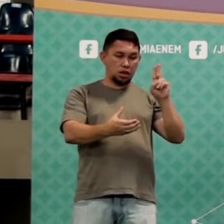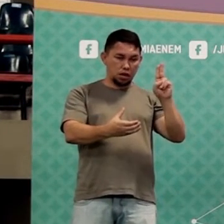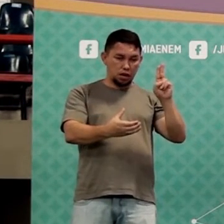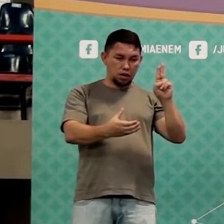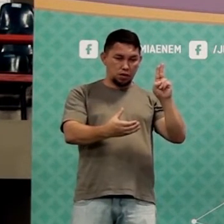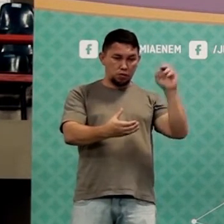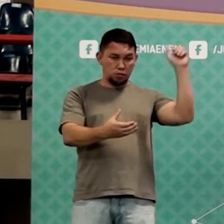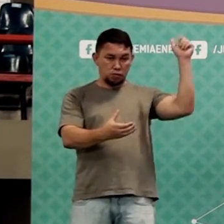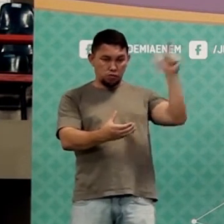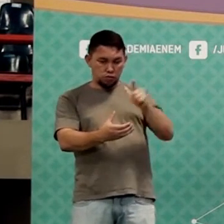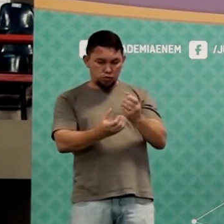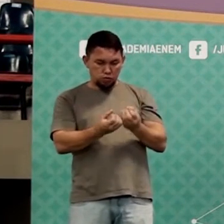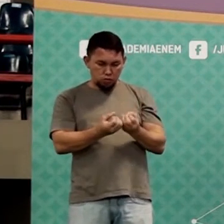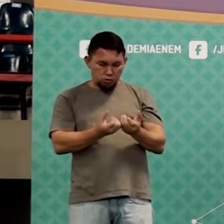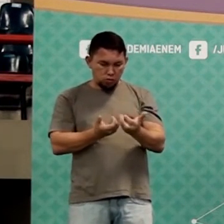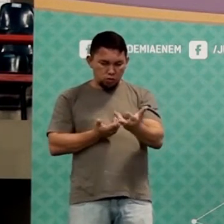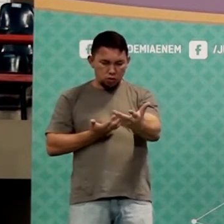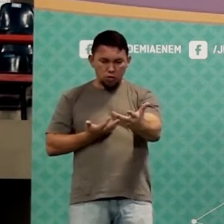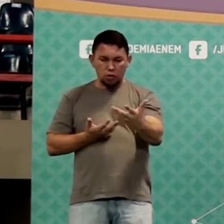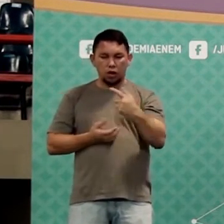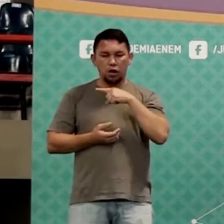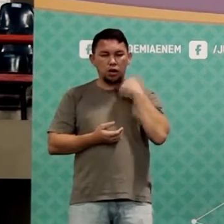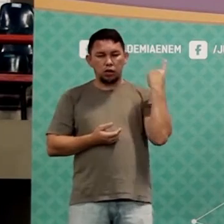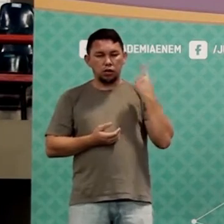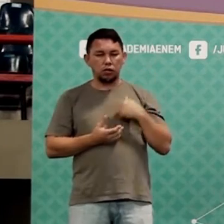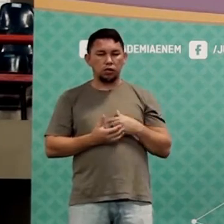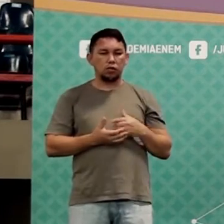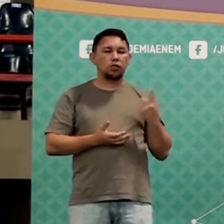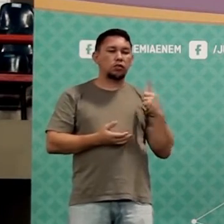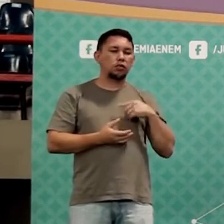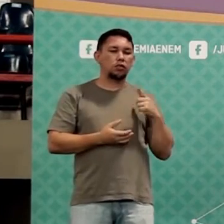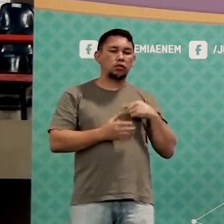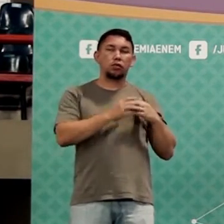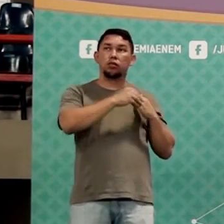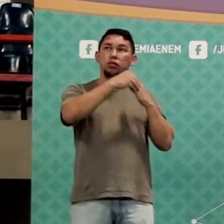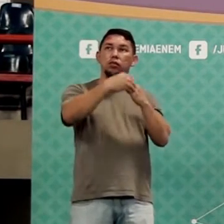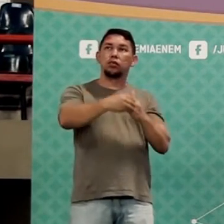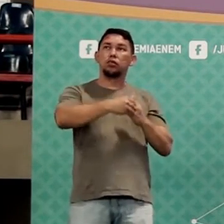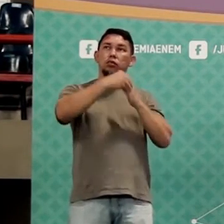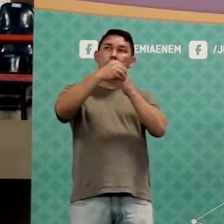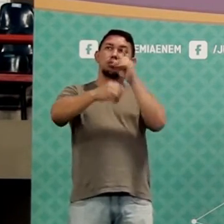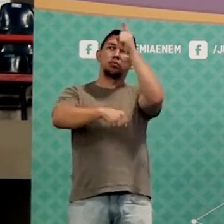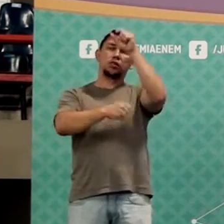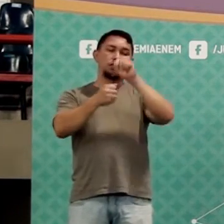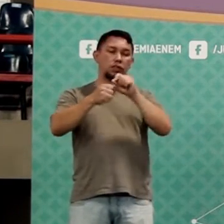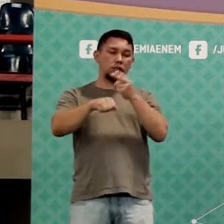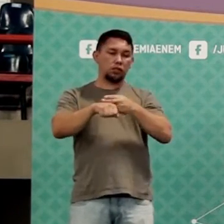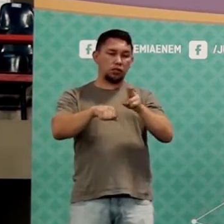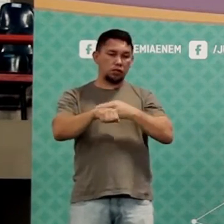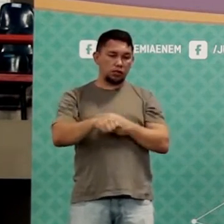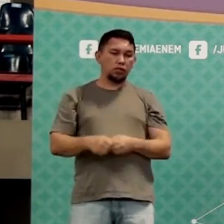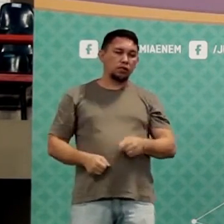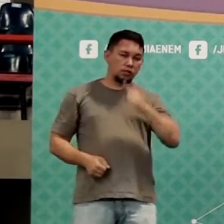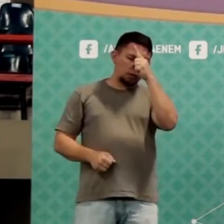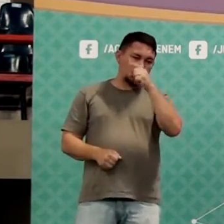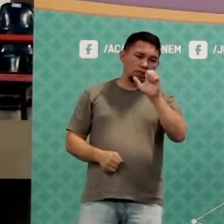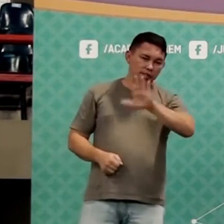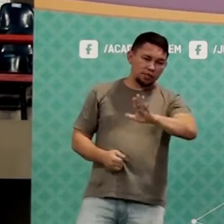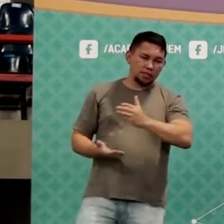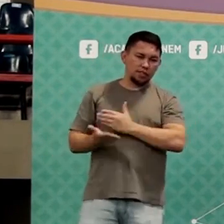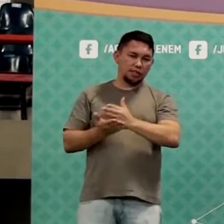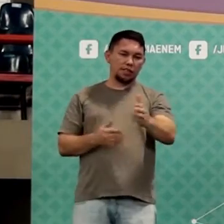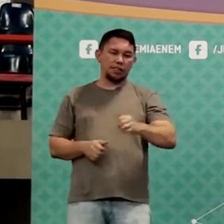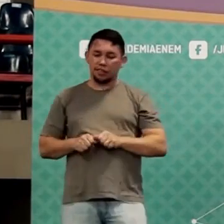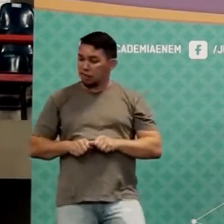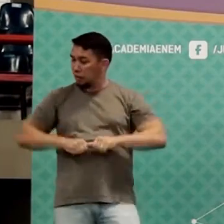não desidratar a semente, ela morre. O quanto os europeus demoraram para produzir chocolate lá? Mas também quando começaram, né?